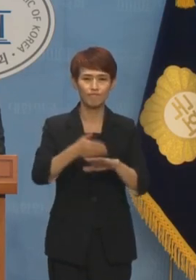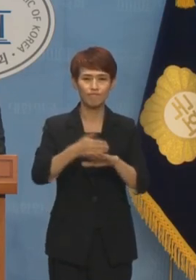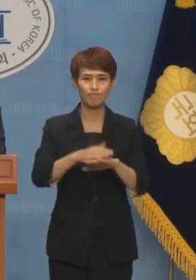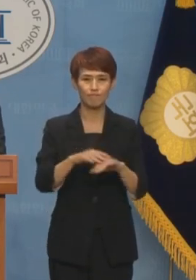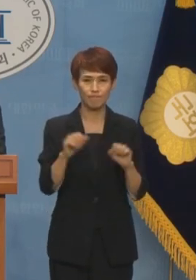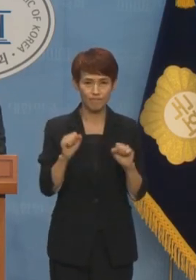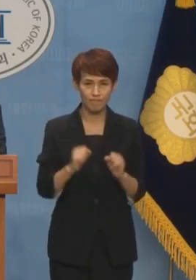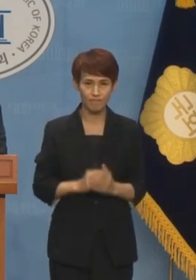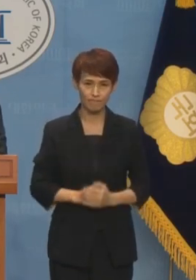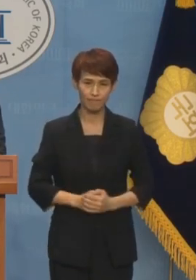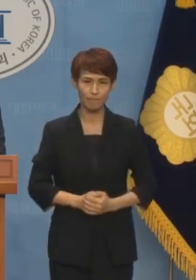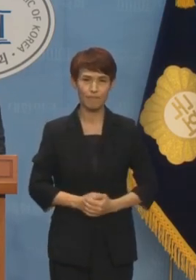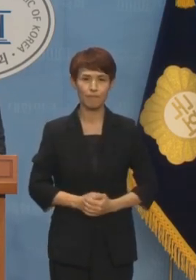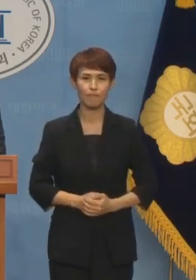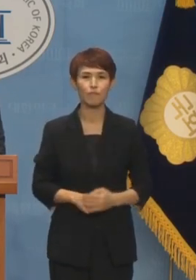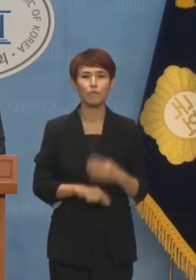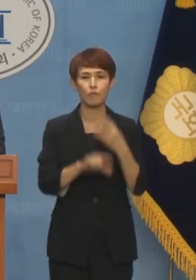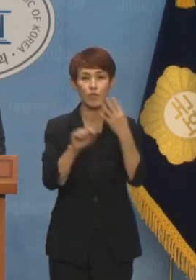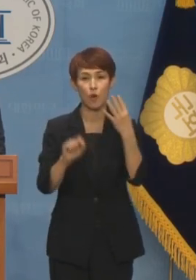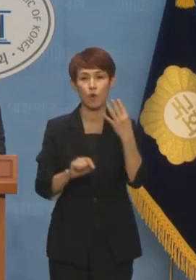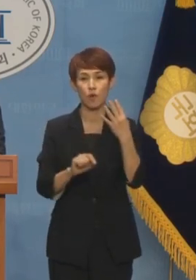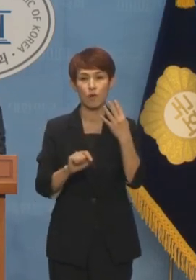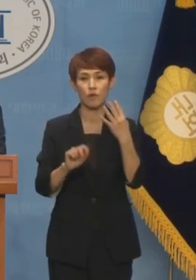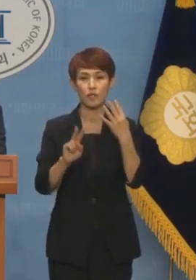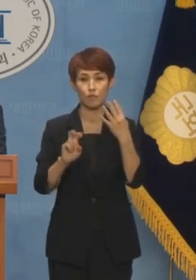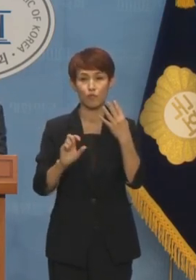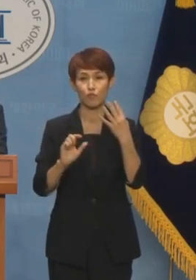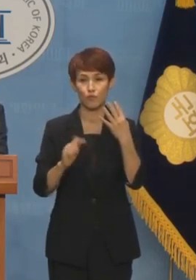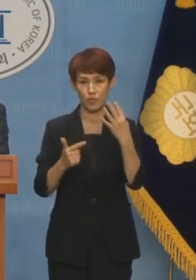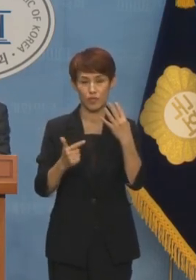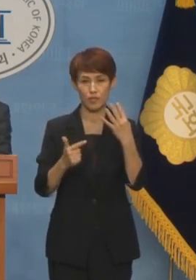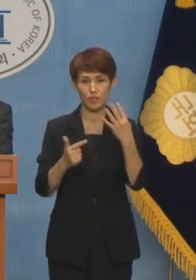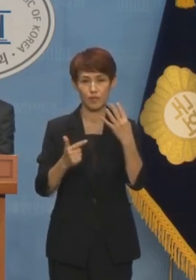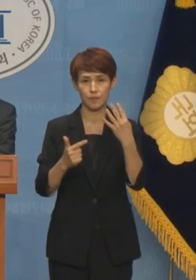감사합니다. 2024년 4월 26일